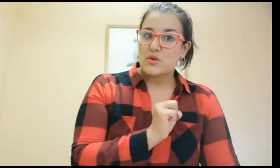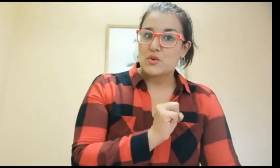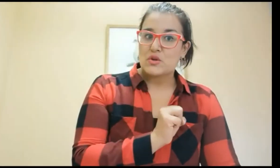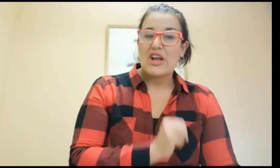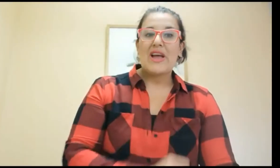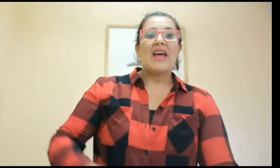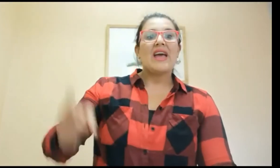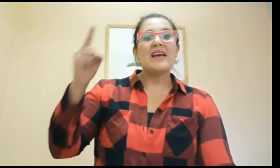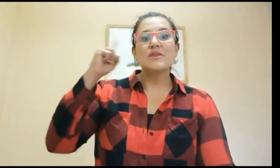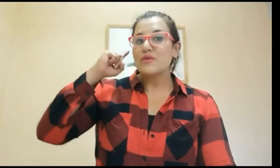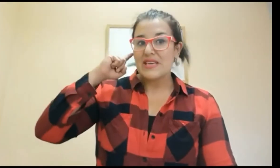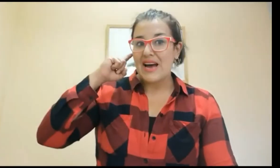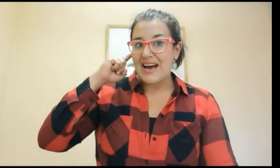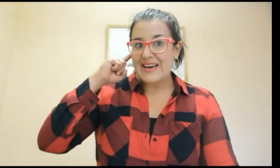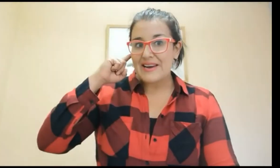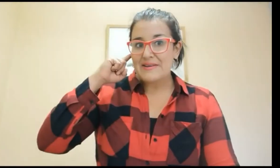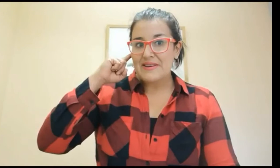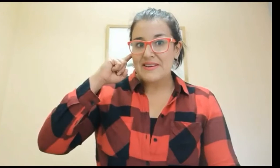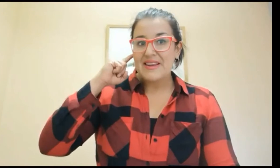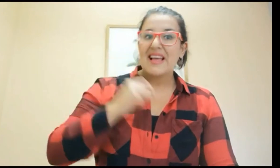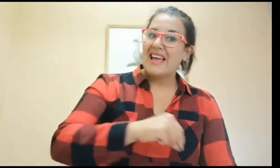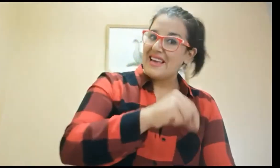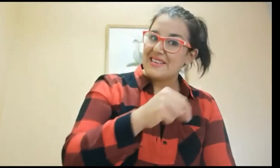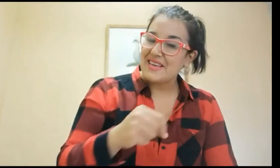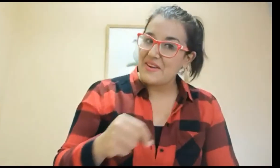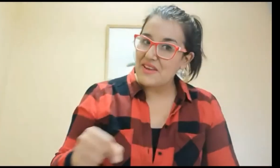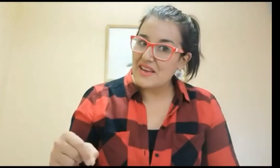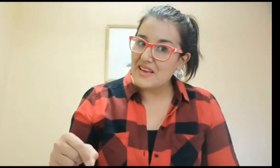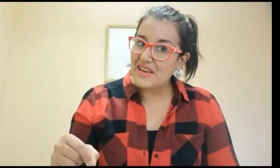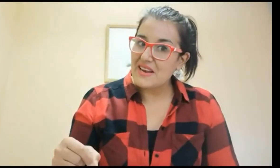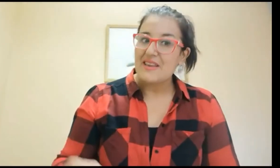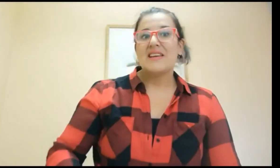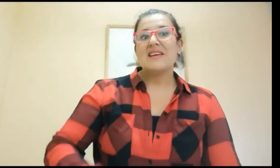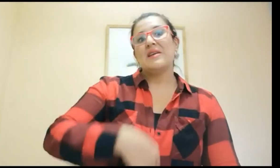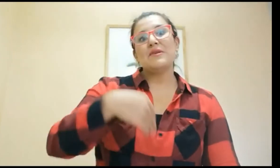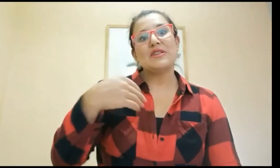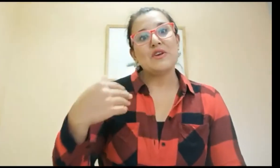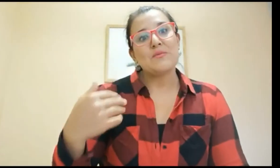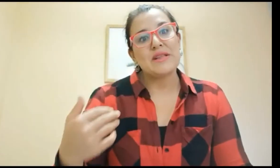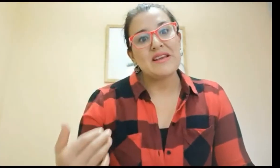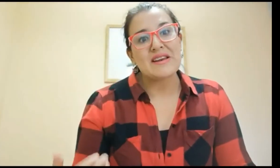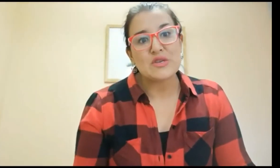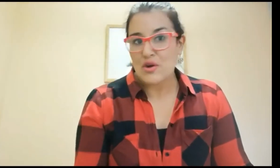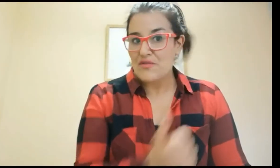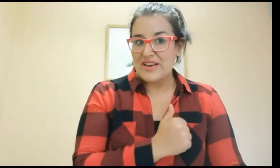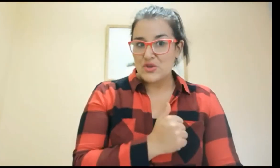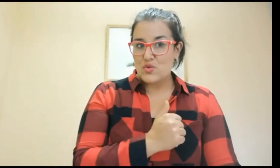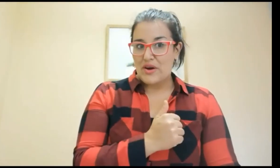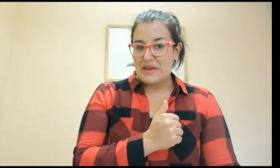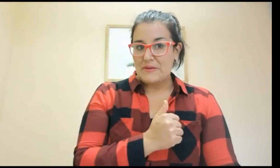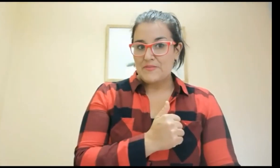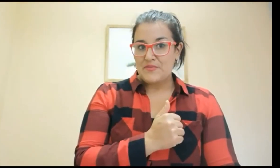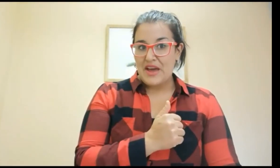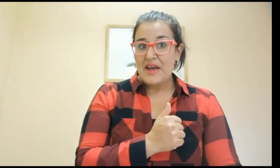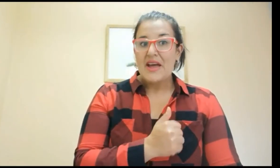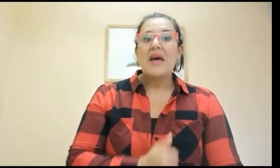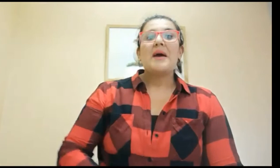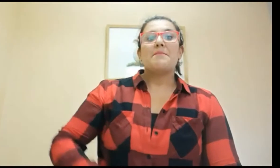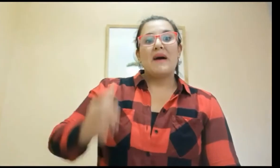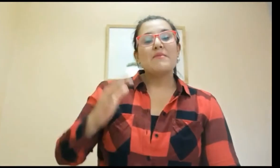pasos. Escuchar, escribir y posteriormente resolver en su cuaderno, ¿ya?